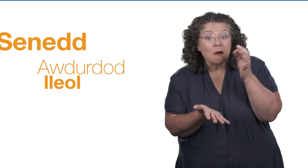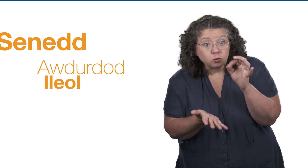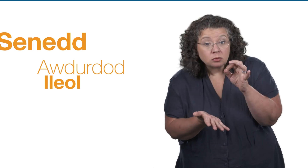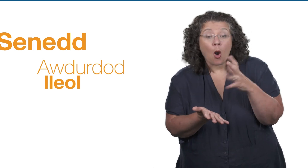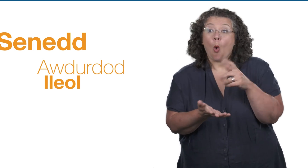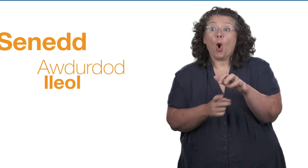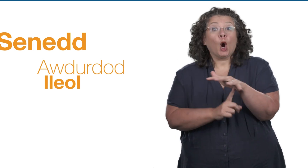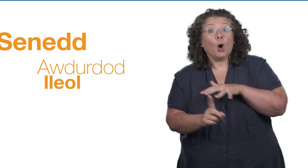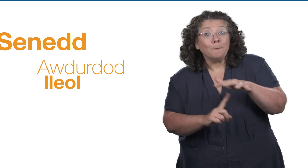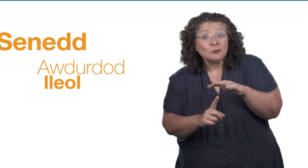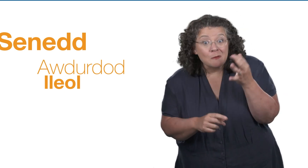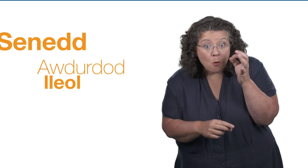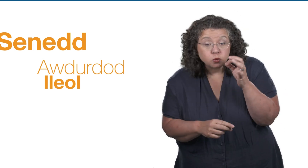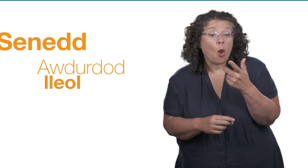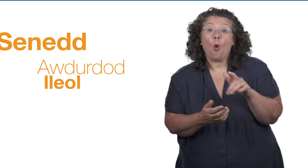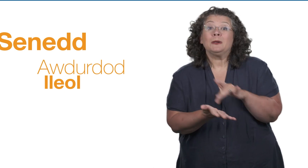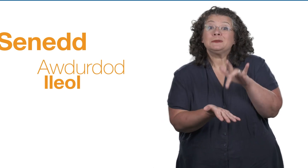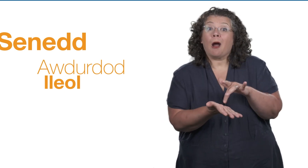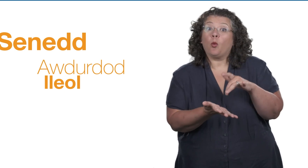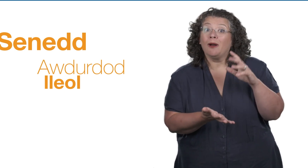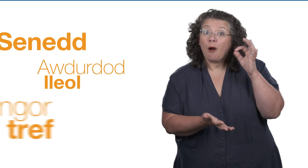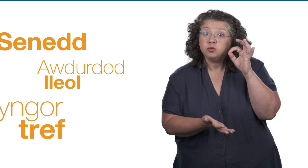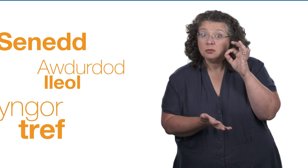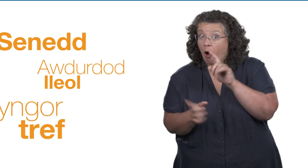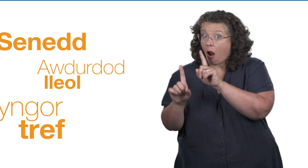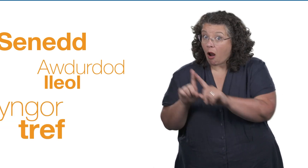neu eich cyngor cymuned neu dref.